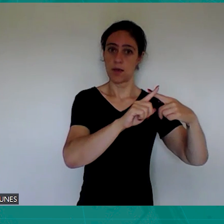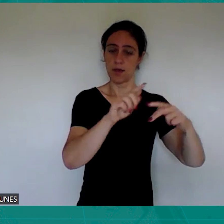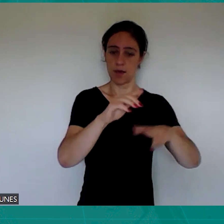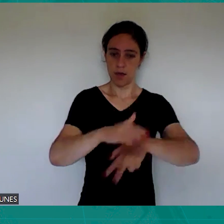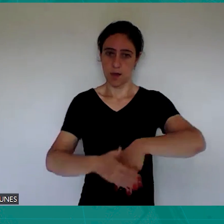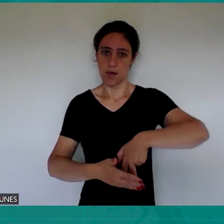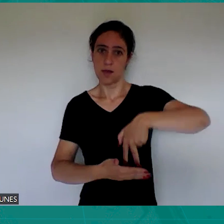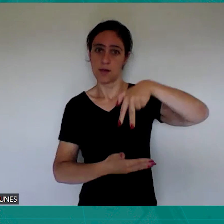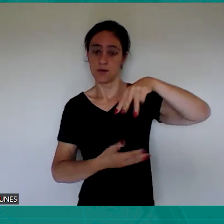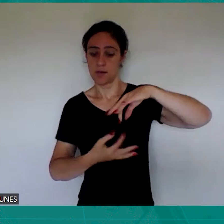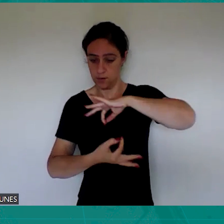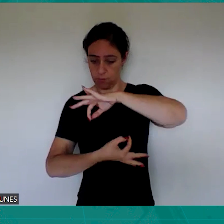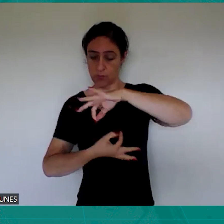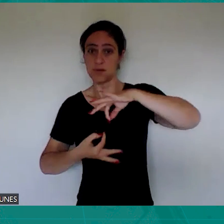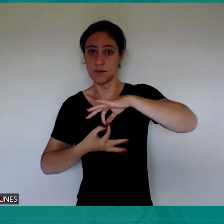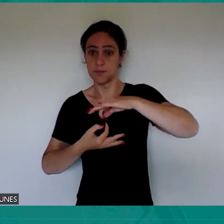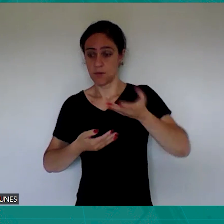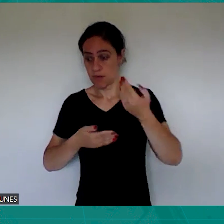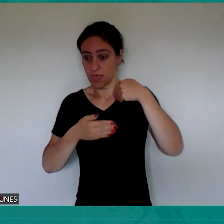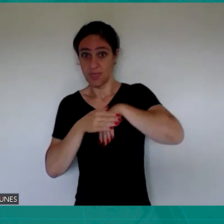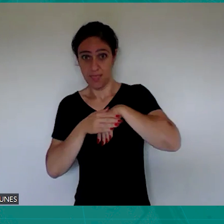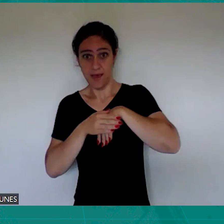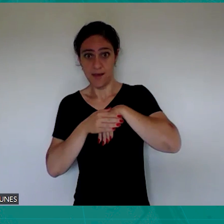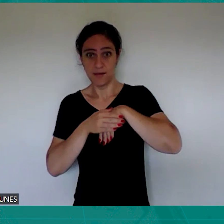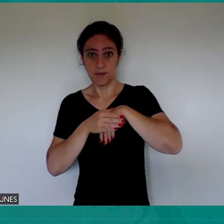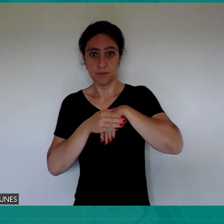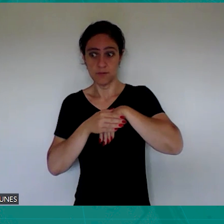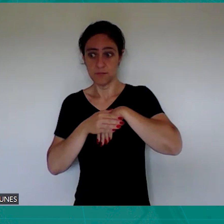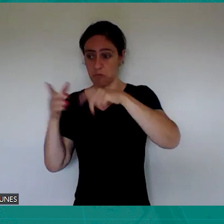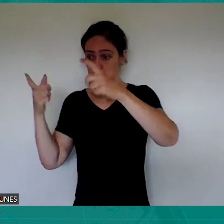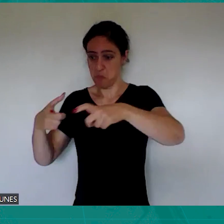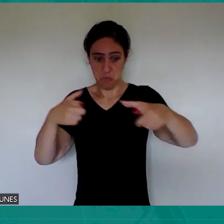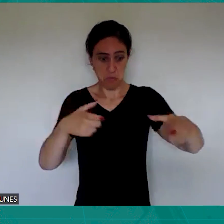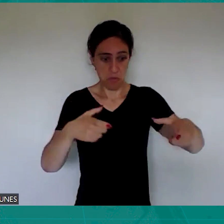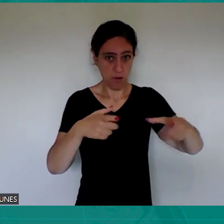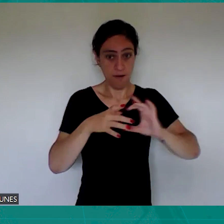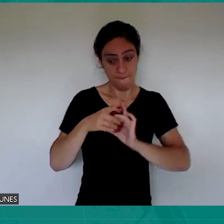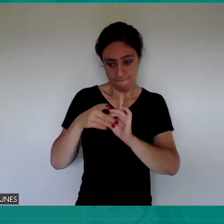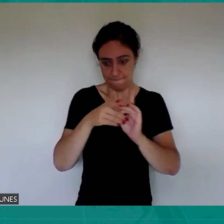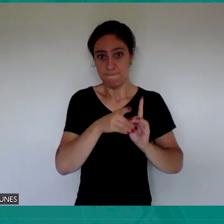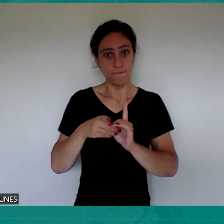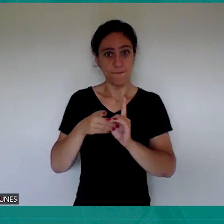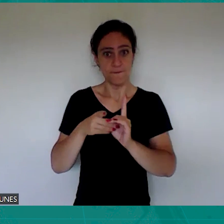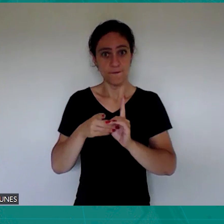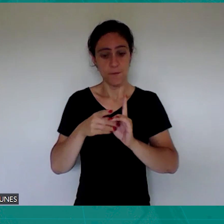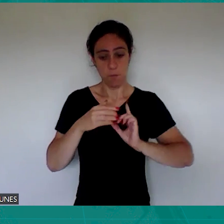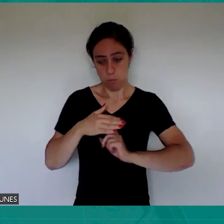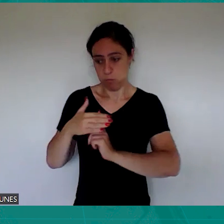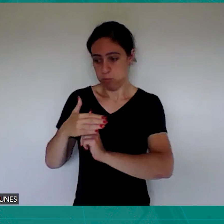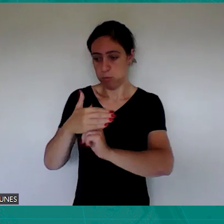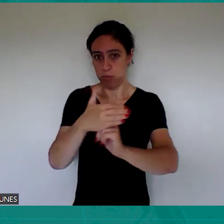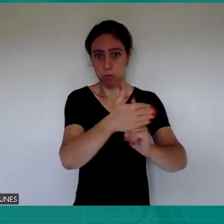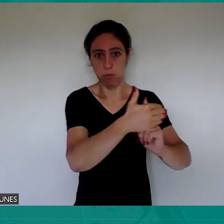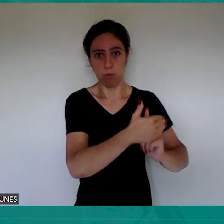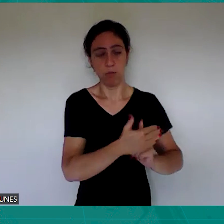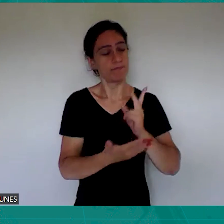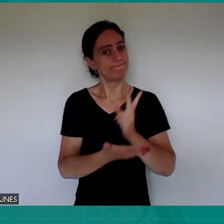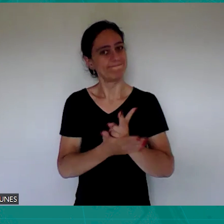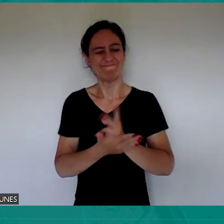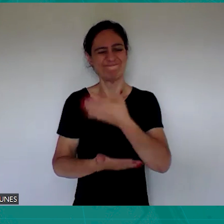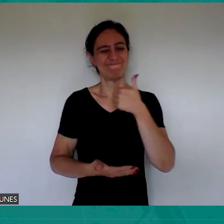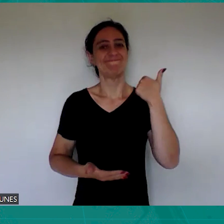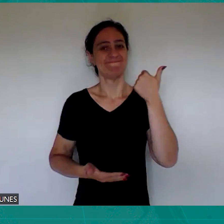verdade, vai estar em mim. Então, onde eu estiver, Ele vai estar em mim, está comigo. Irmão, não é muito